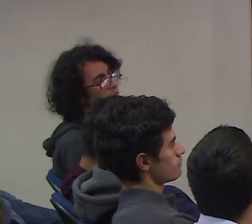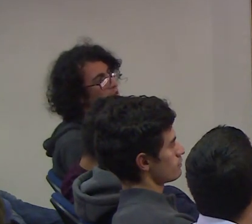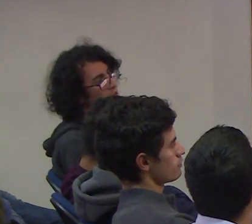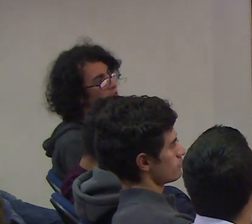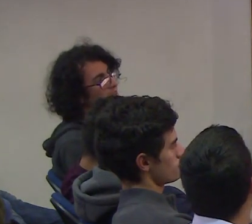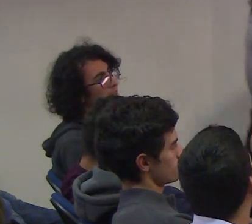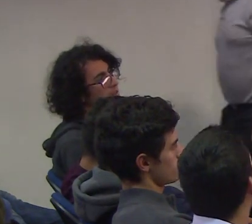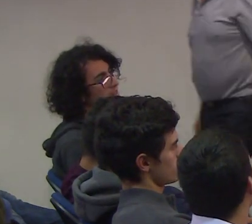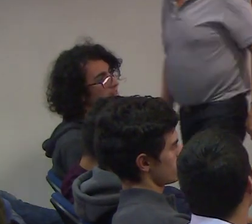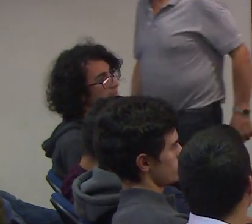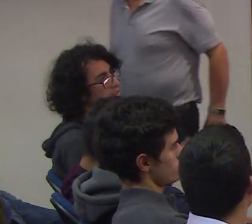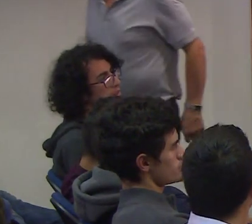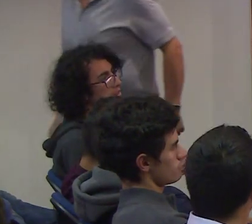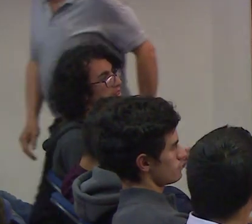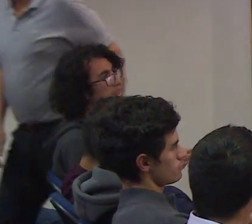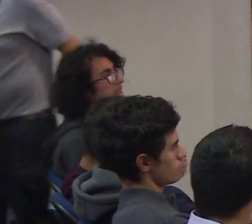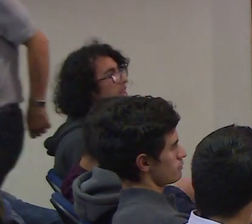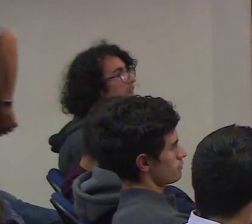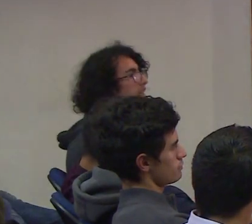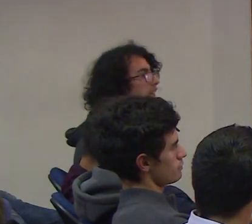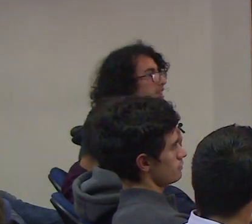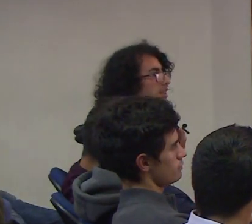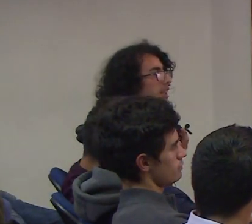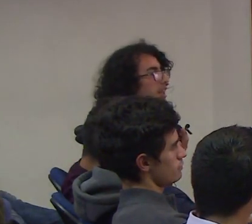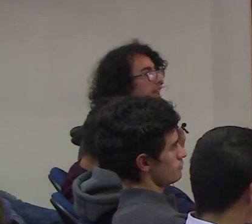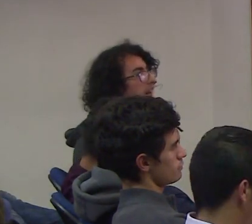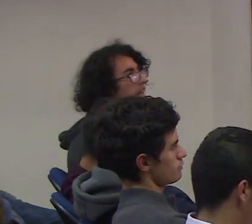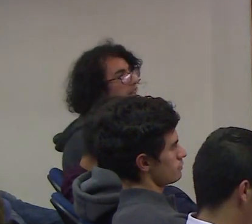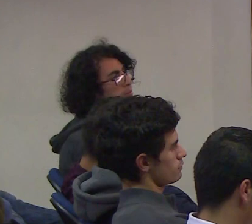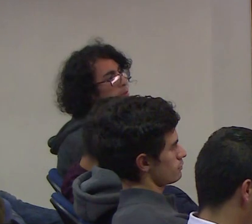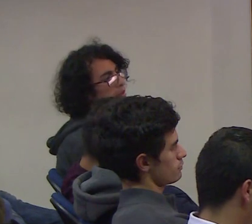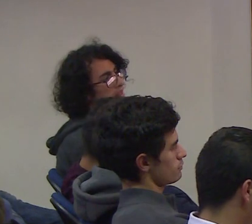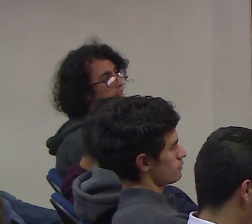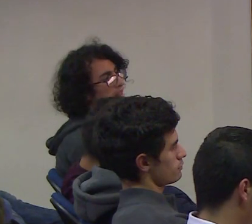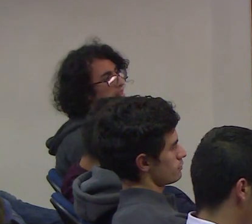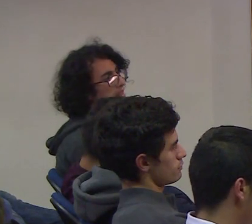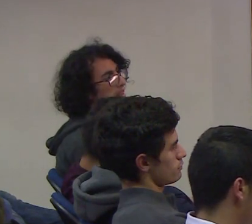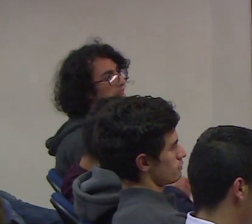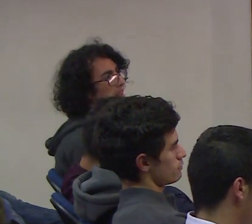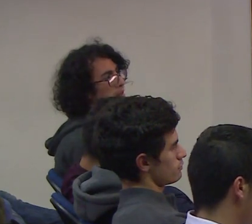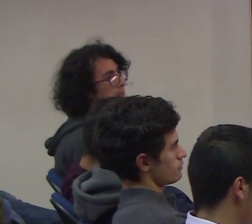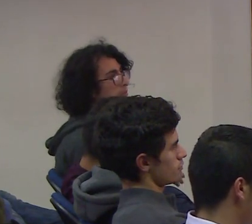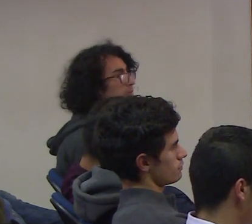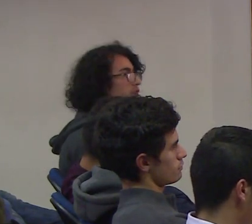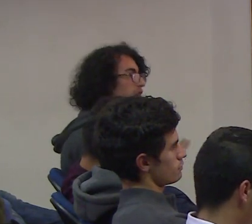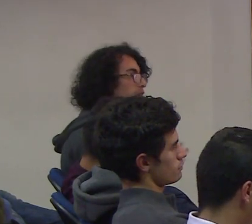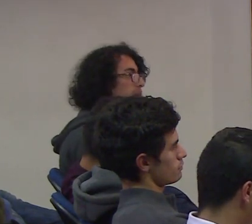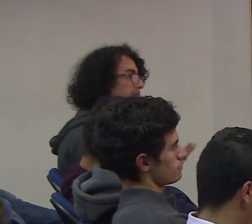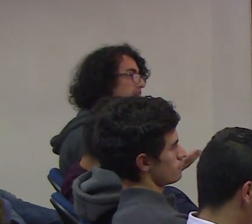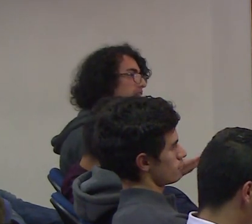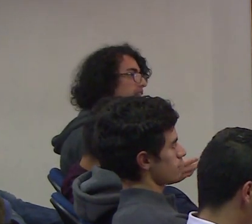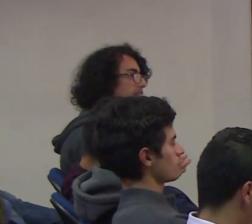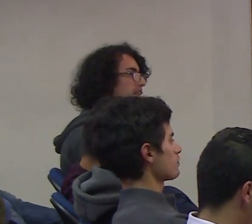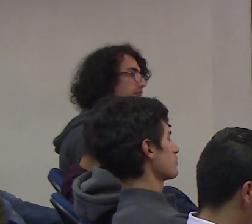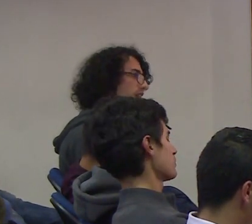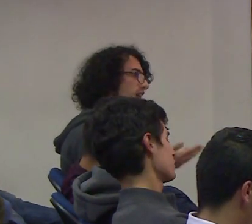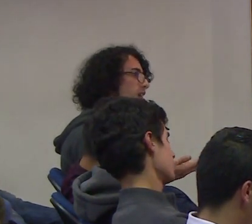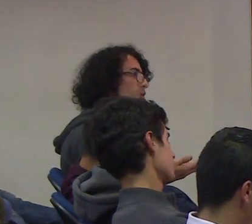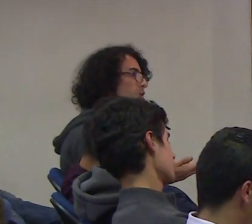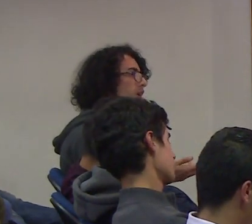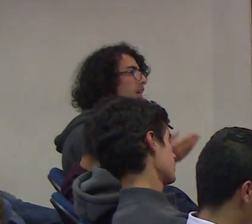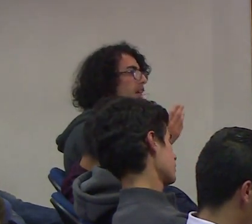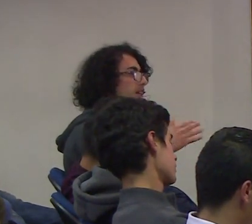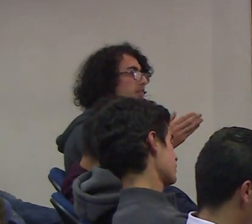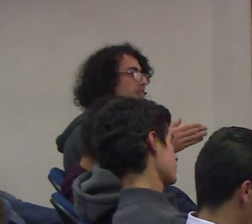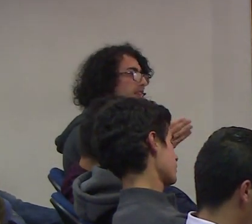que, digamos, nosotros trabajamos en sexto semestre, y es a las propuestas de proyecto de práctica que se lleva a